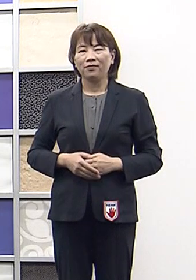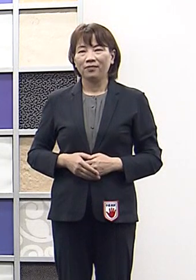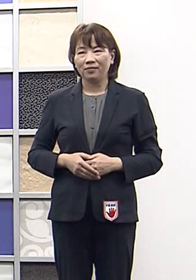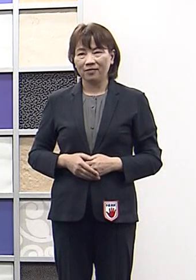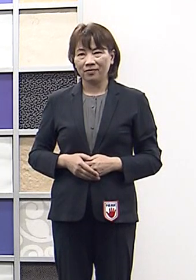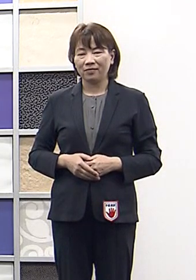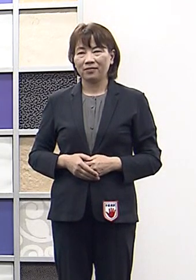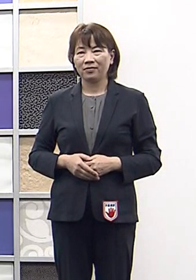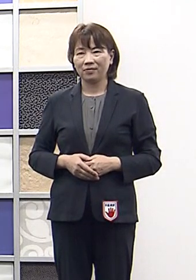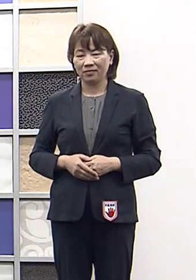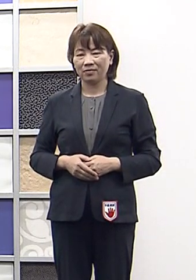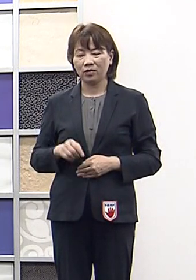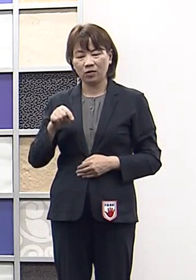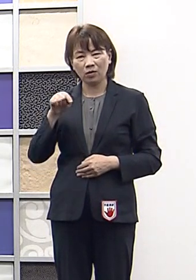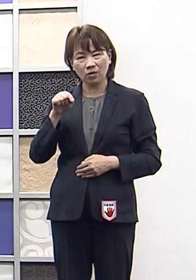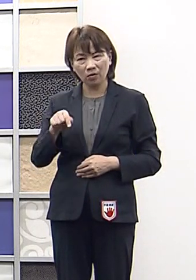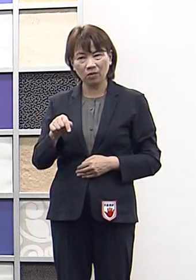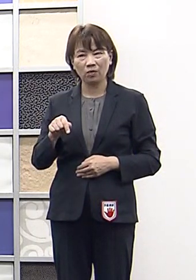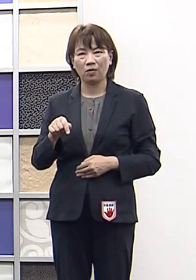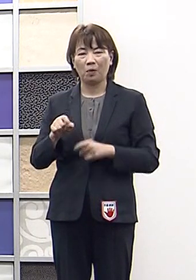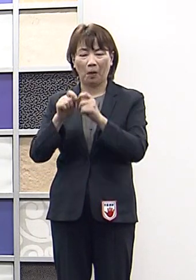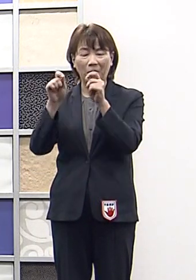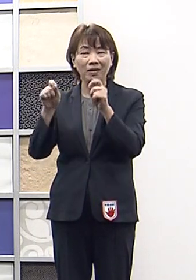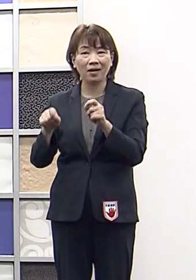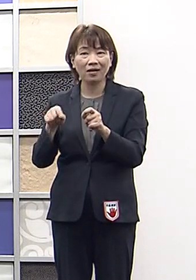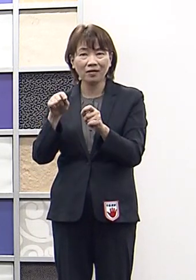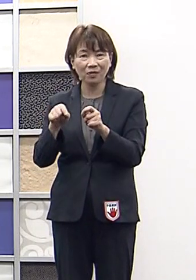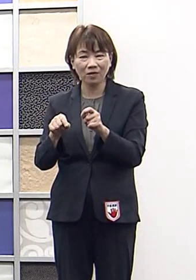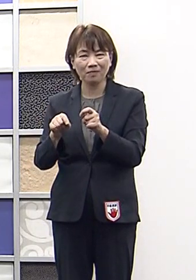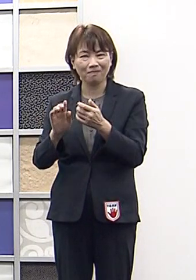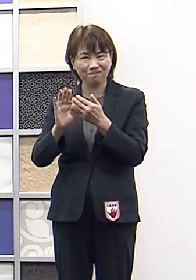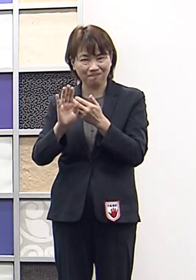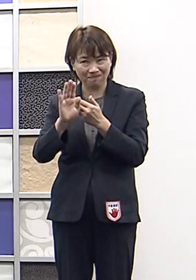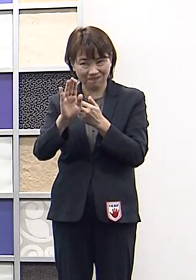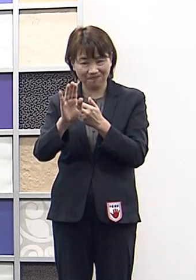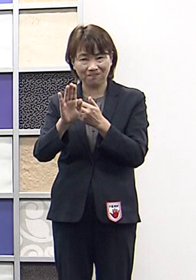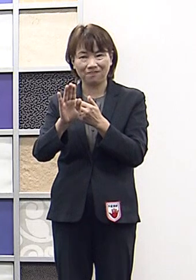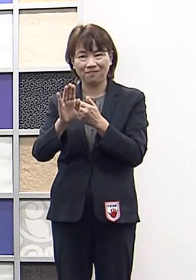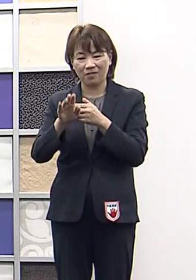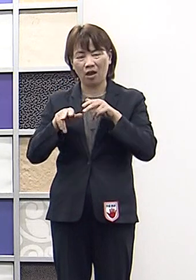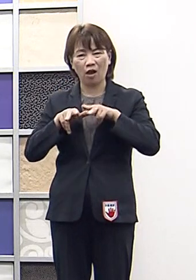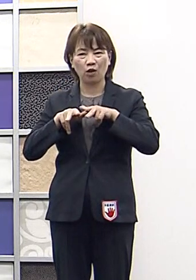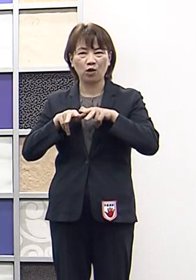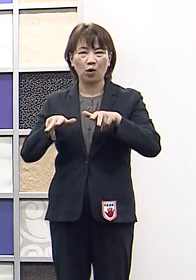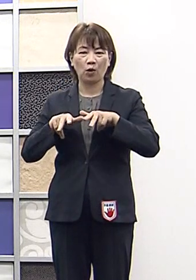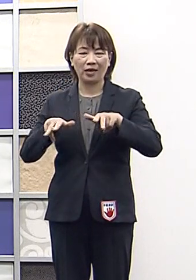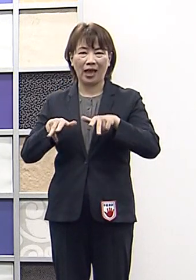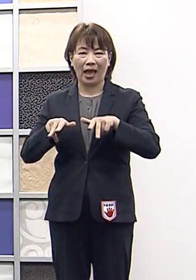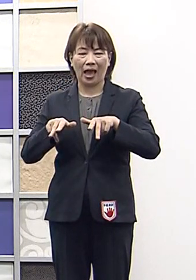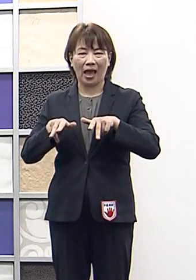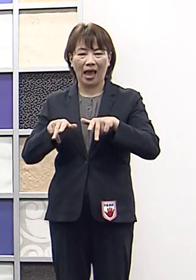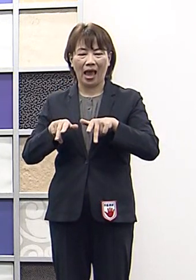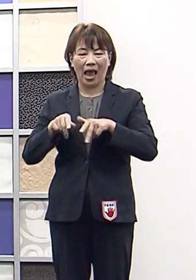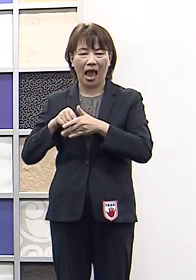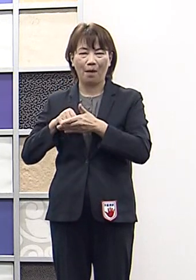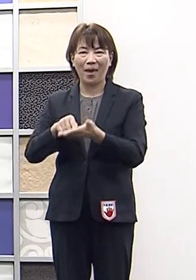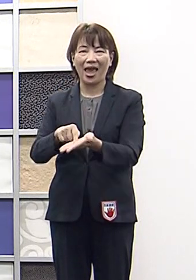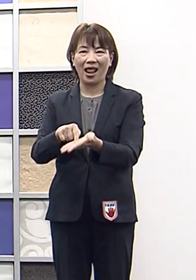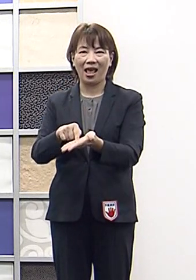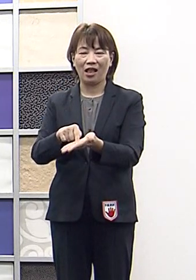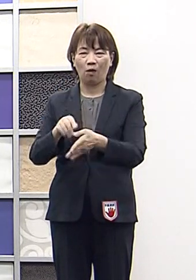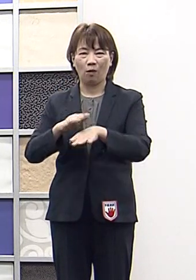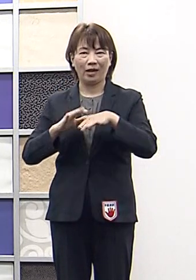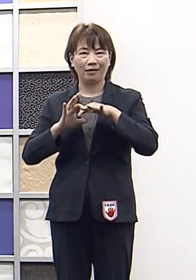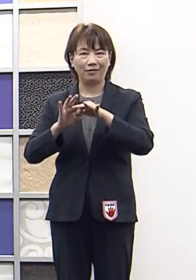これもそう遠くないうちに、しっかりその旨の行政命令が、を出す手続きに入っていこうかと思います